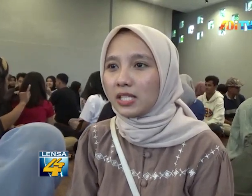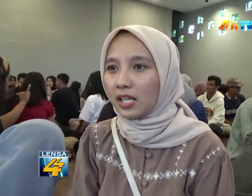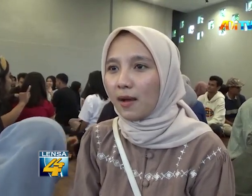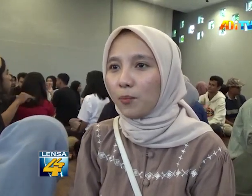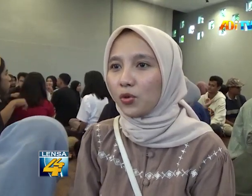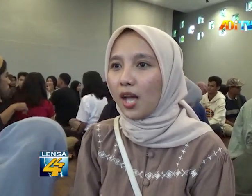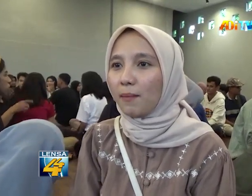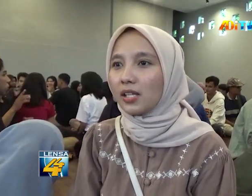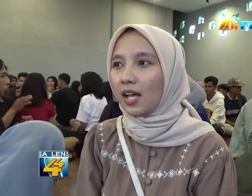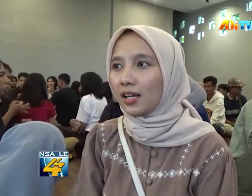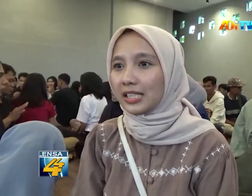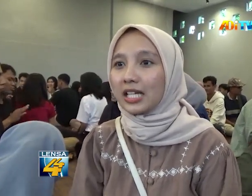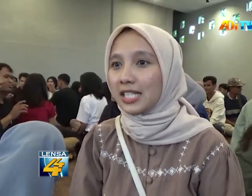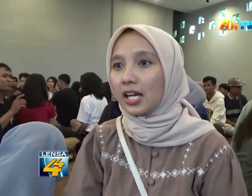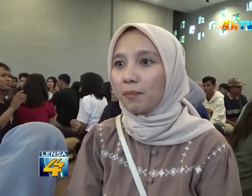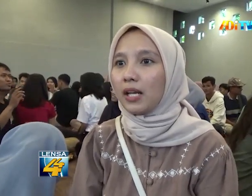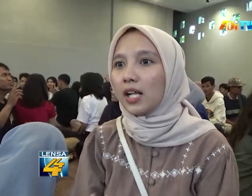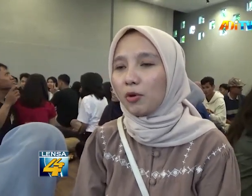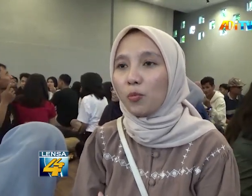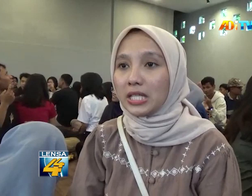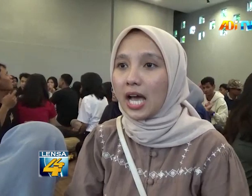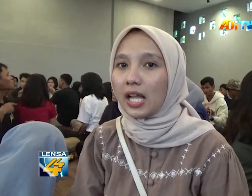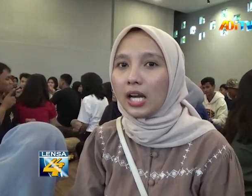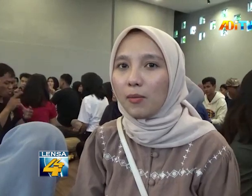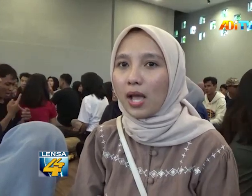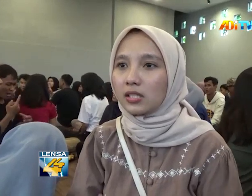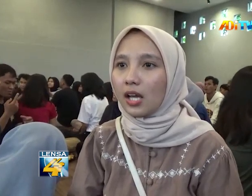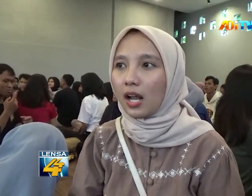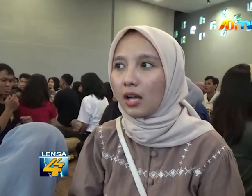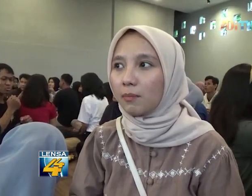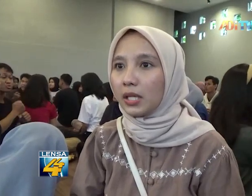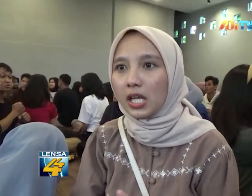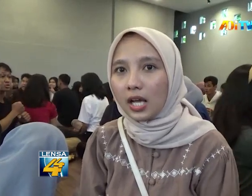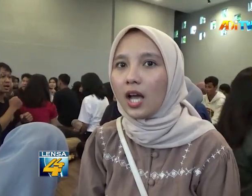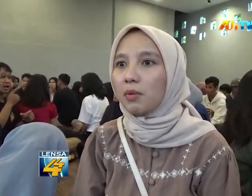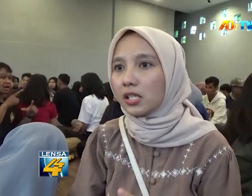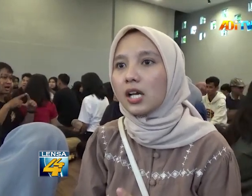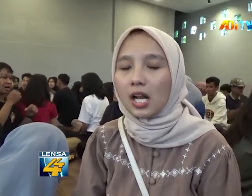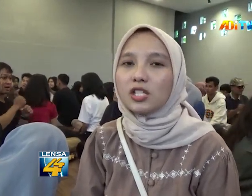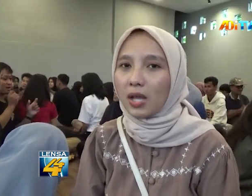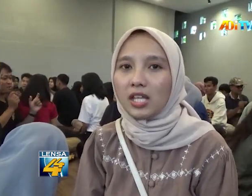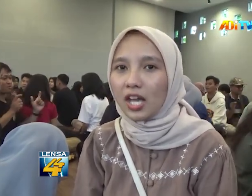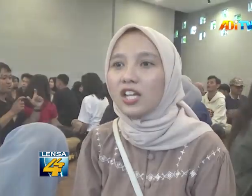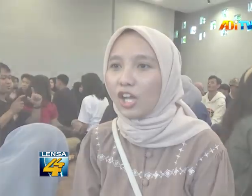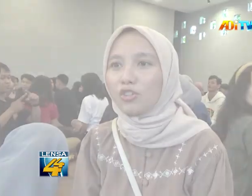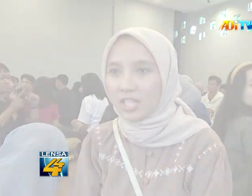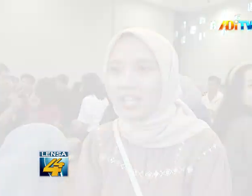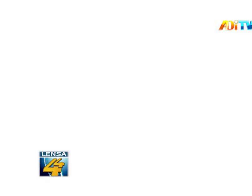pastinya punya banyak challenge ya ke depannya dalam kehidupan sehari-hari baik secara pendidikan bekerja dan lain sebagainya Itu